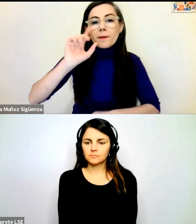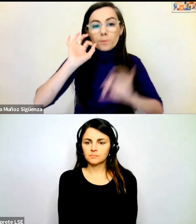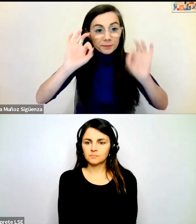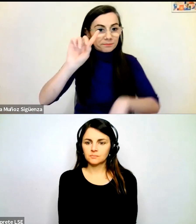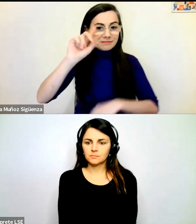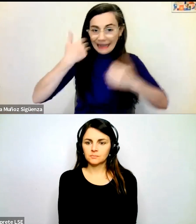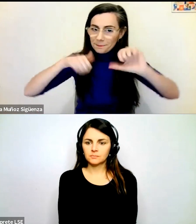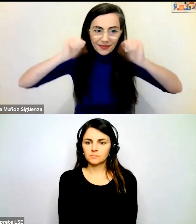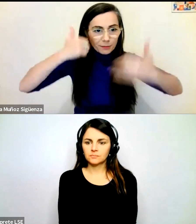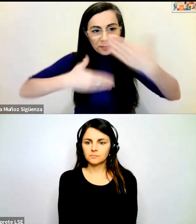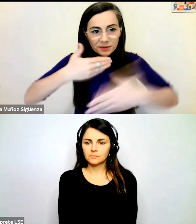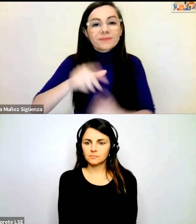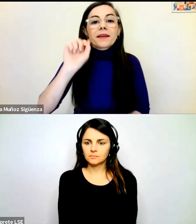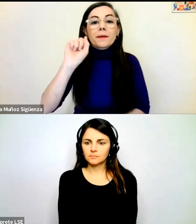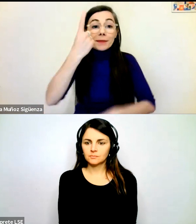a ello.